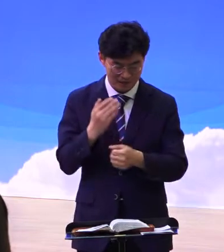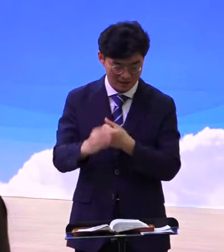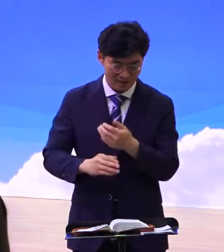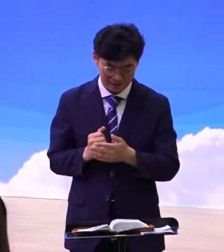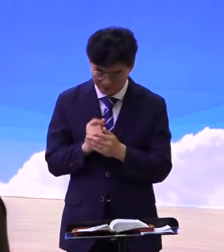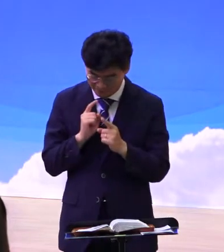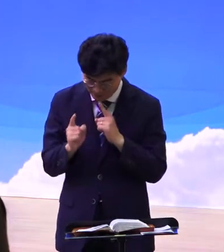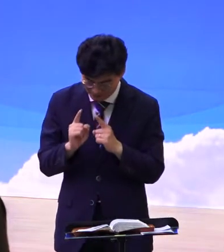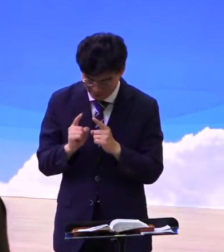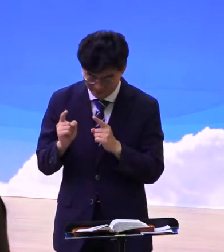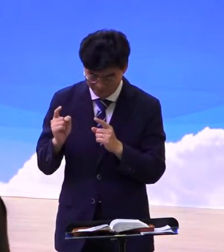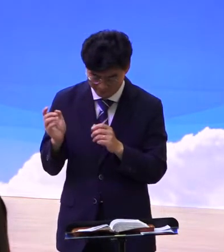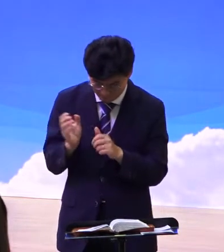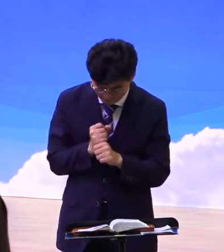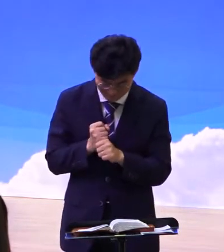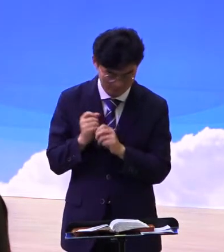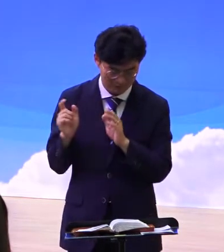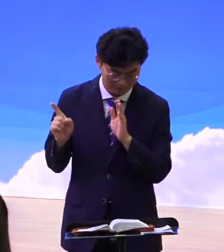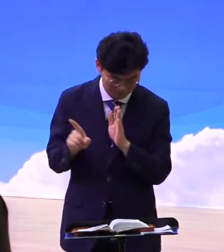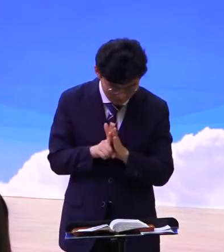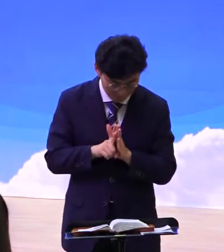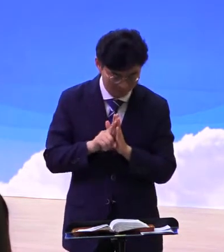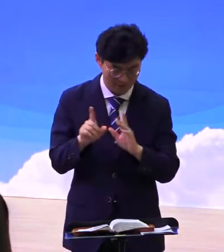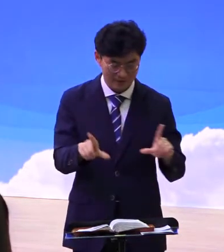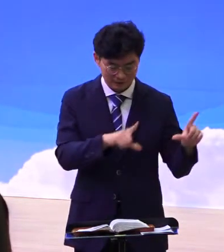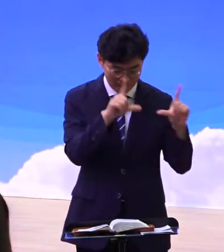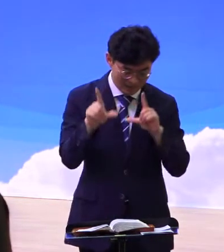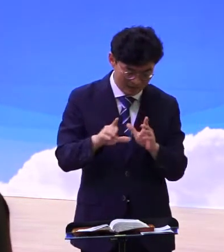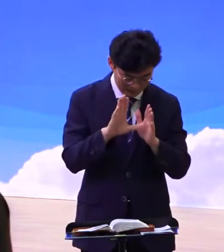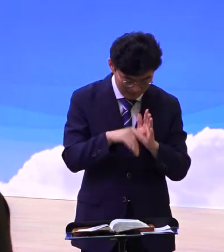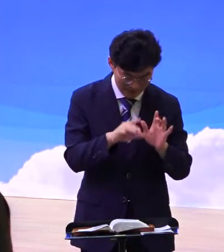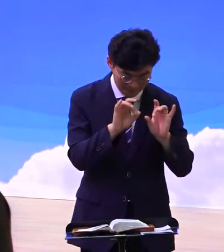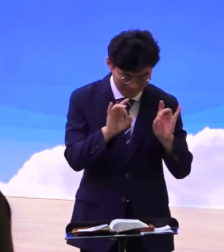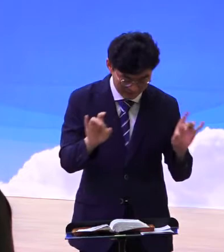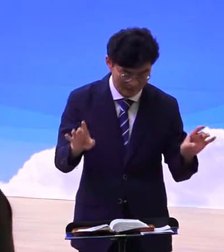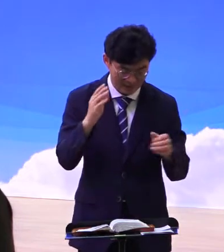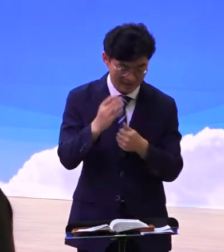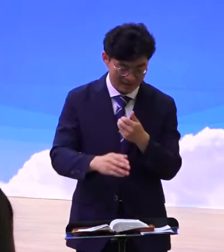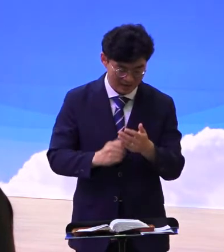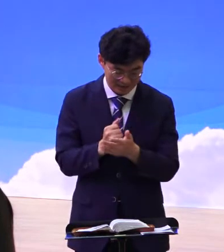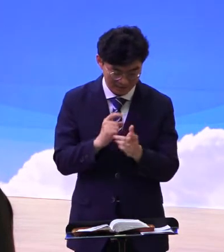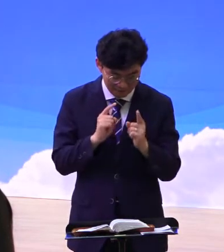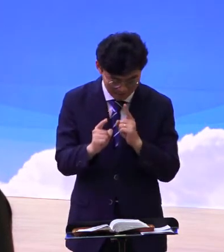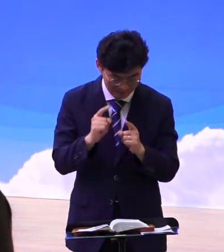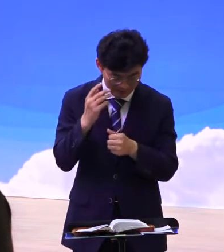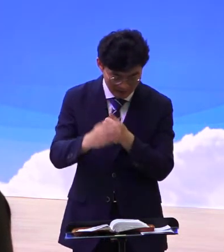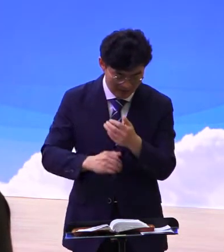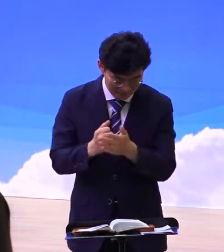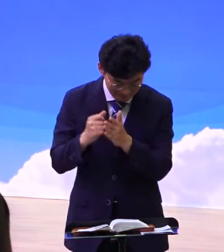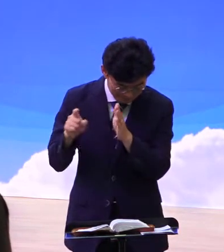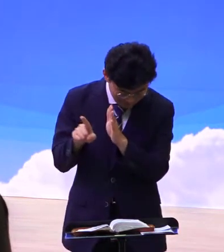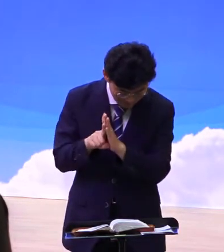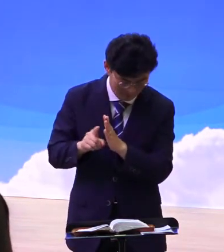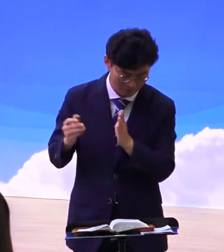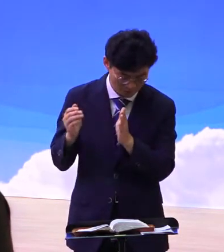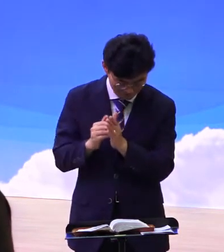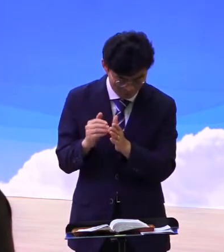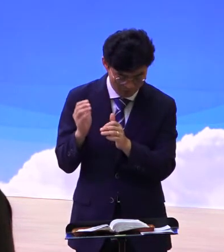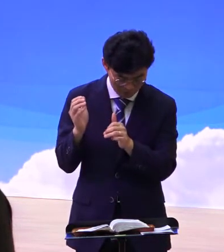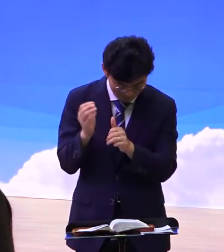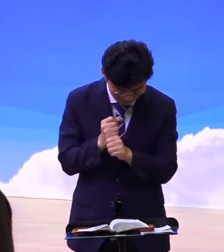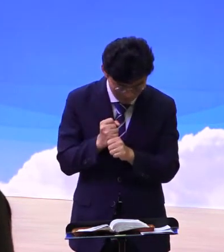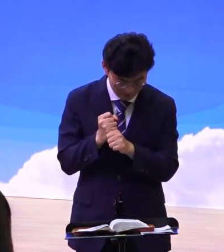늘 붙들고 삶에서 한순간도 하나님의 진리의 말씀을 놓지 않고 그 말씀의 능력으로